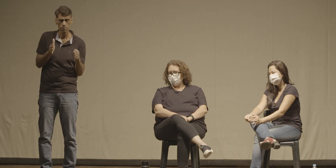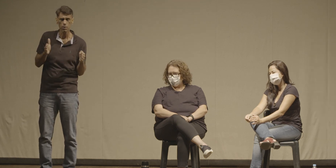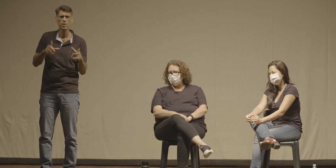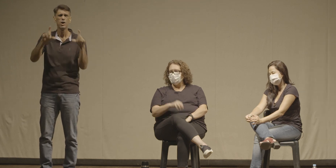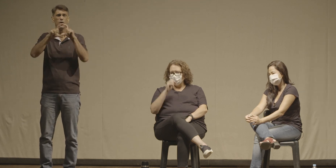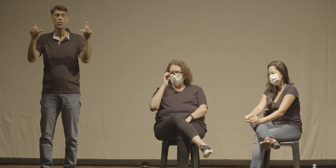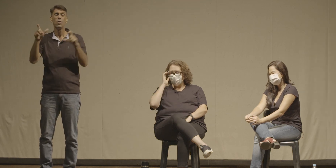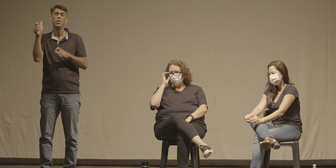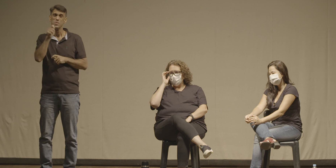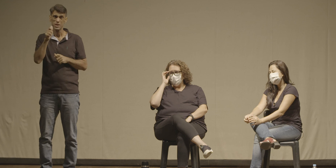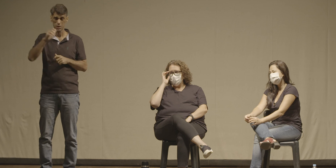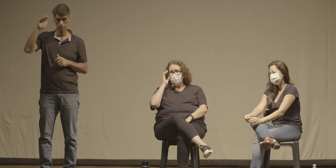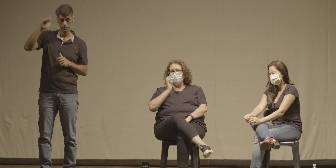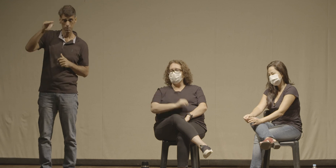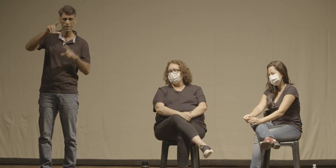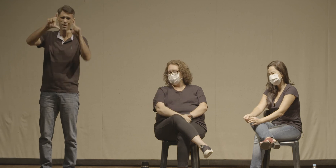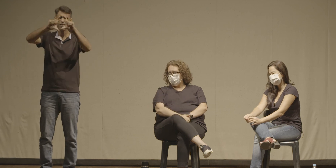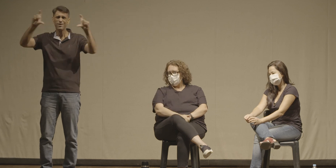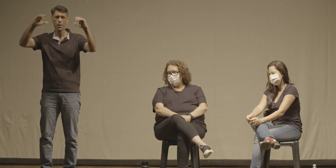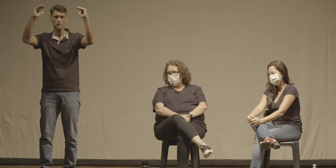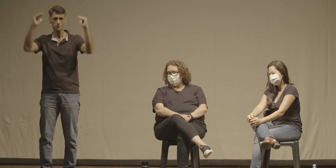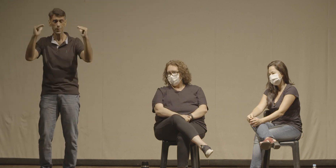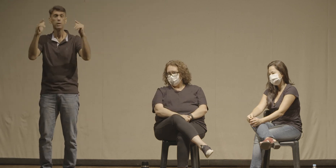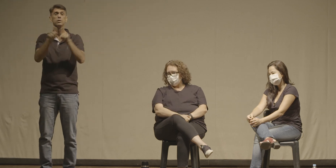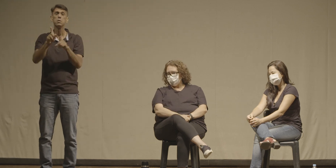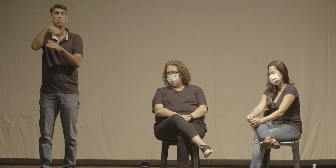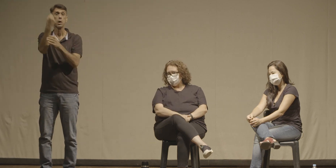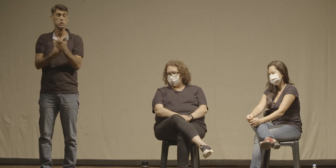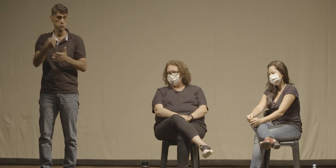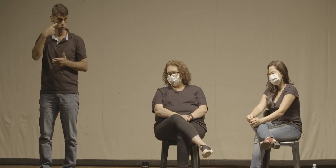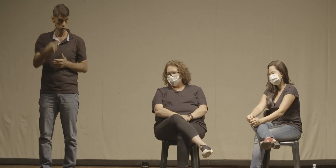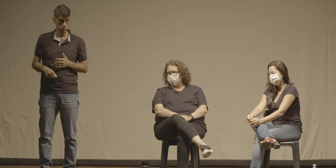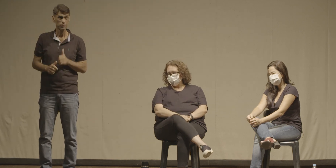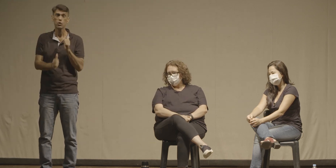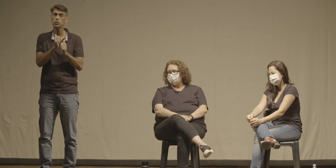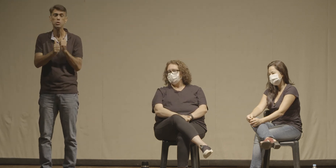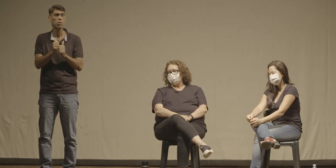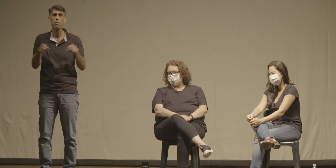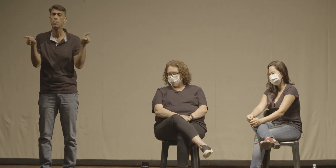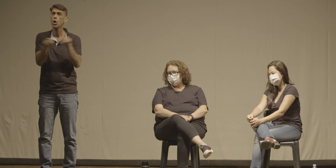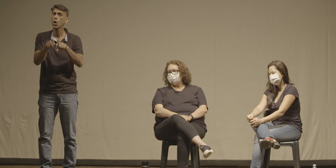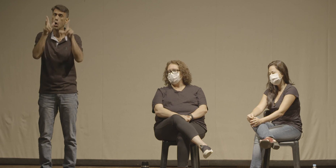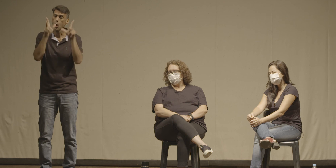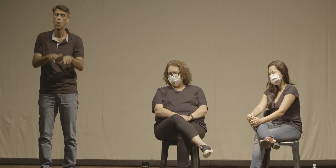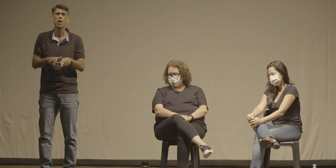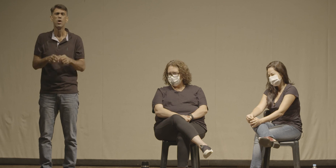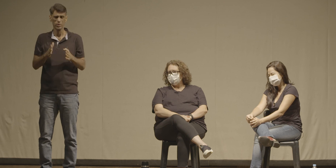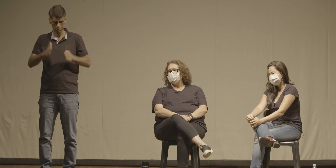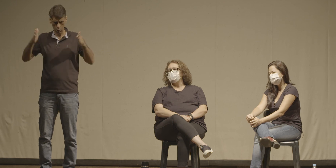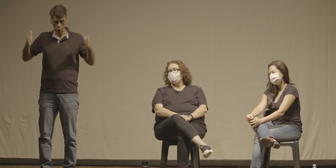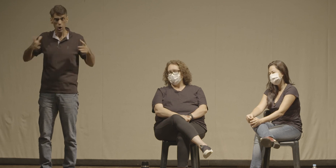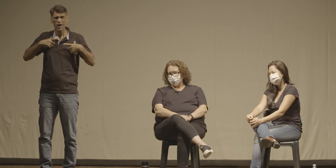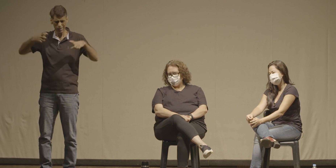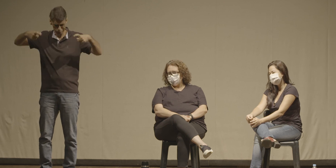para o feminino ela é mais baixa um pouco, e por aí vai. No basquete eu não sei. No futebol é o mesmo tempo de jogo, é o mesmo tamanho de